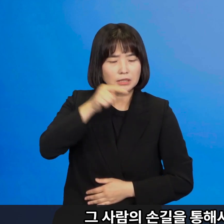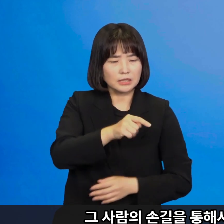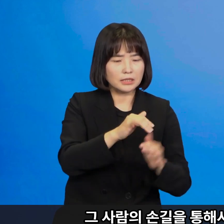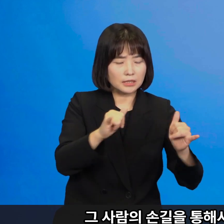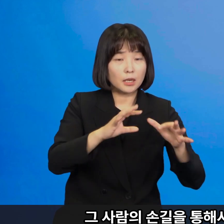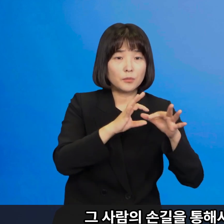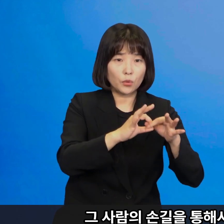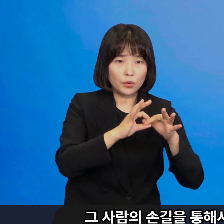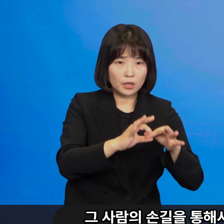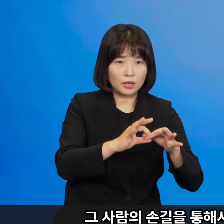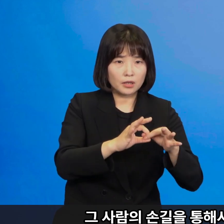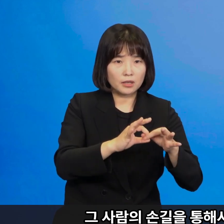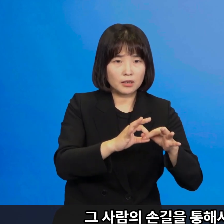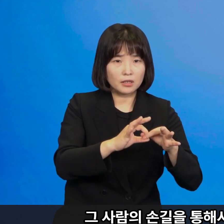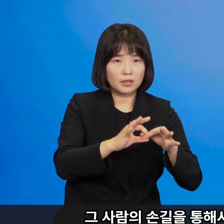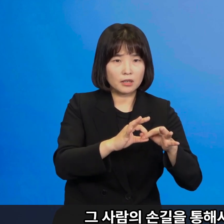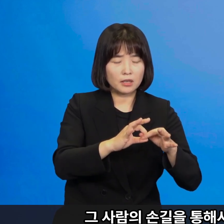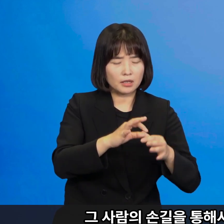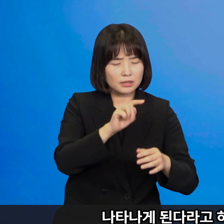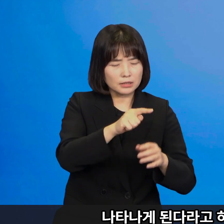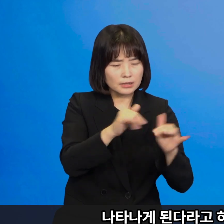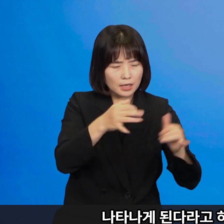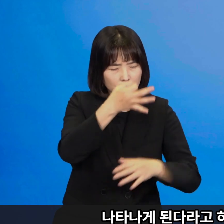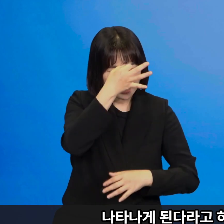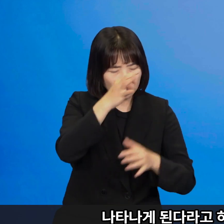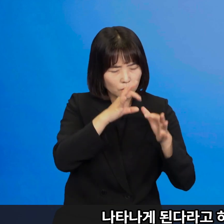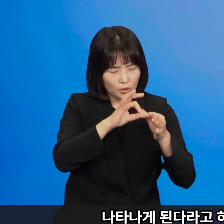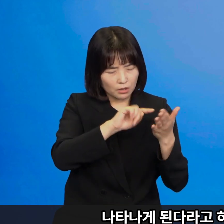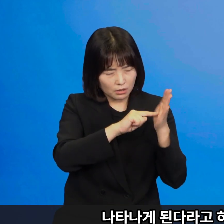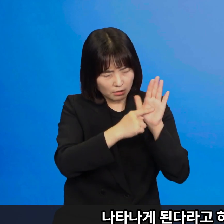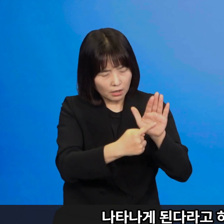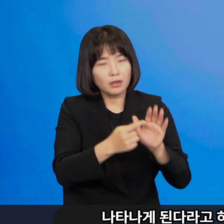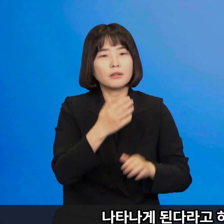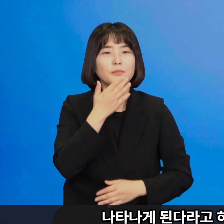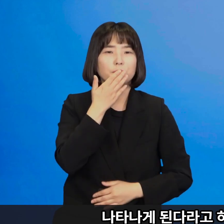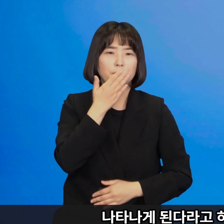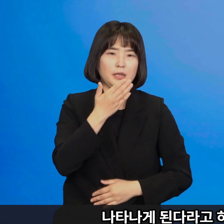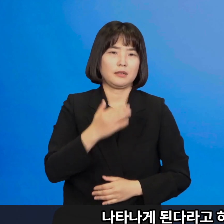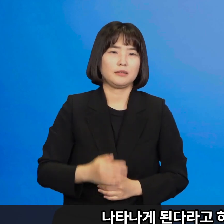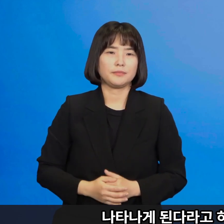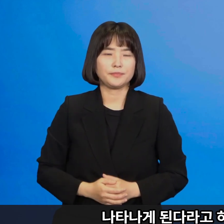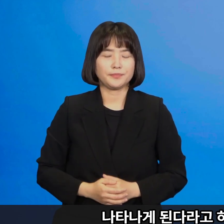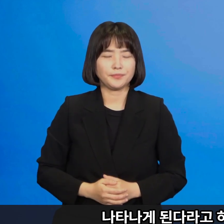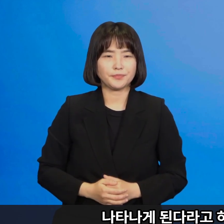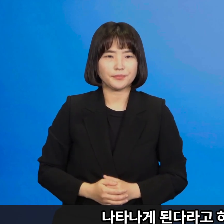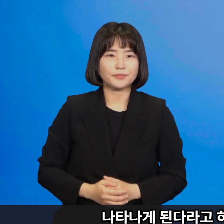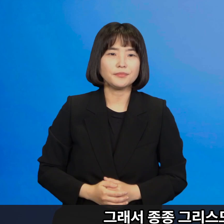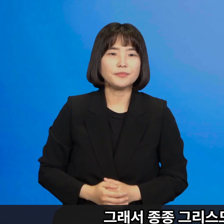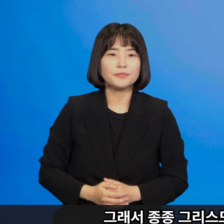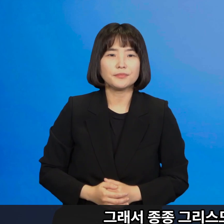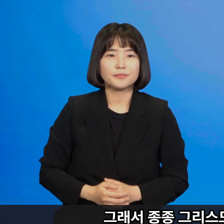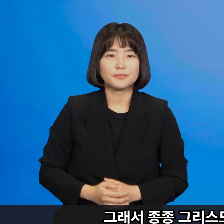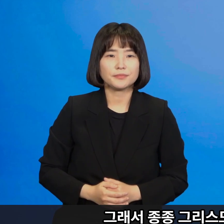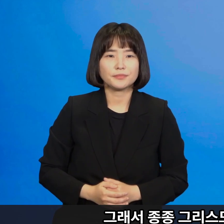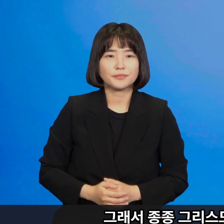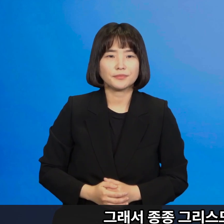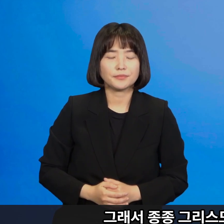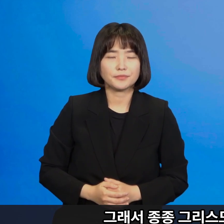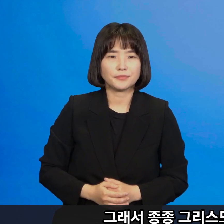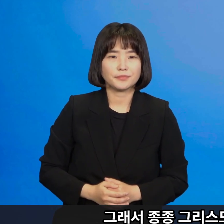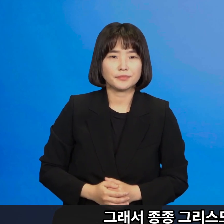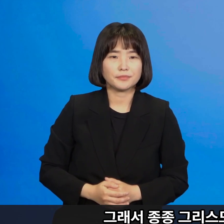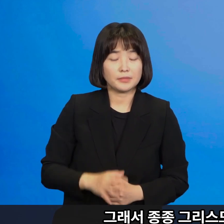통해서, 그 사람의 재능을 통해서 나타나게 된다라고 하는 것이 이 말씀입니다. 그래서